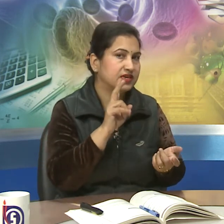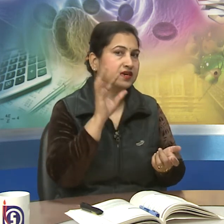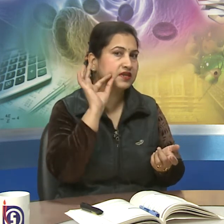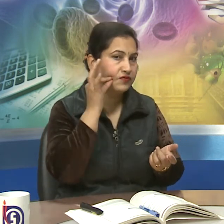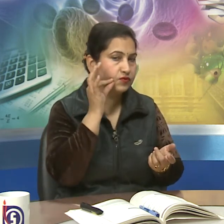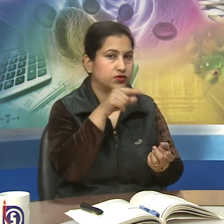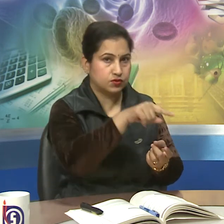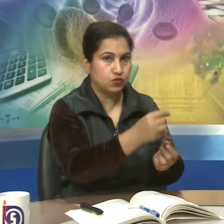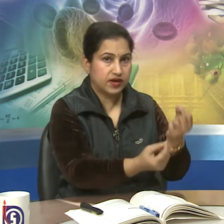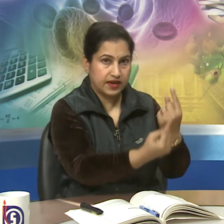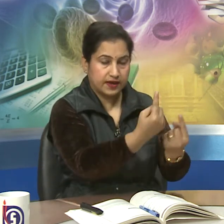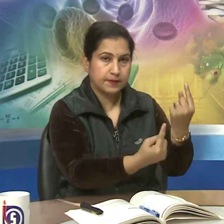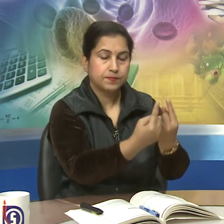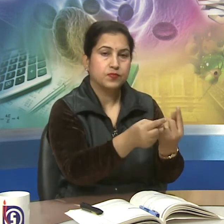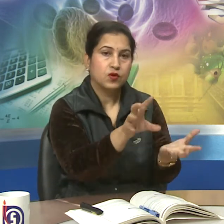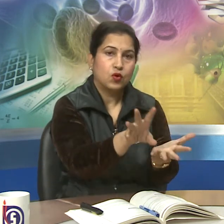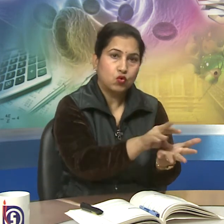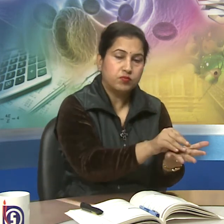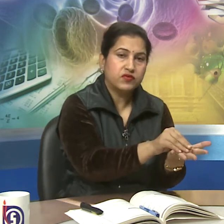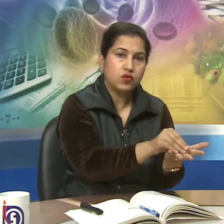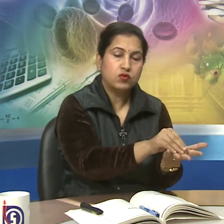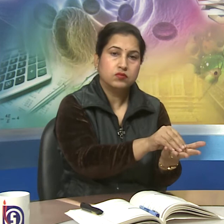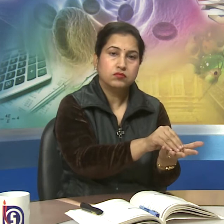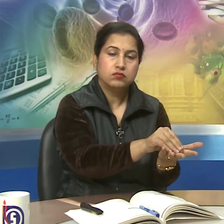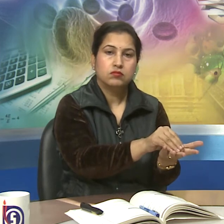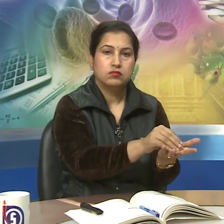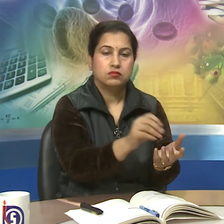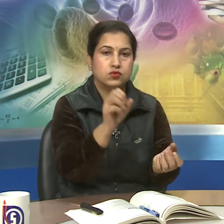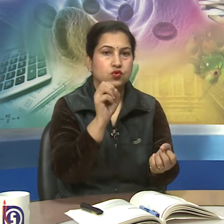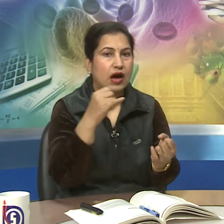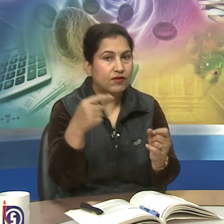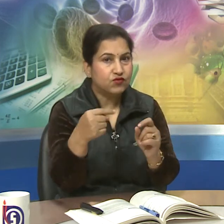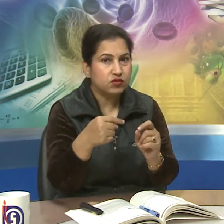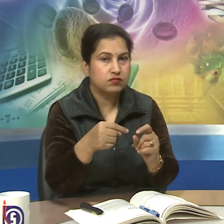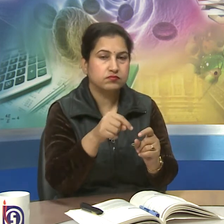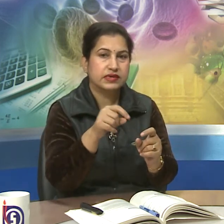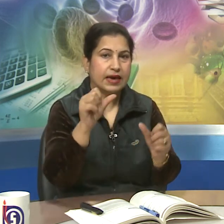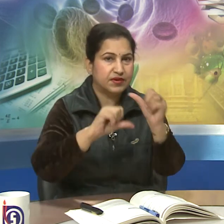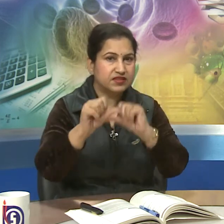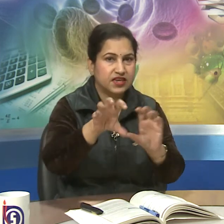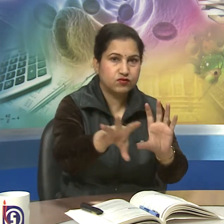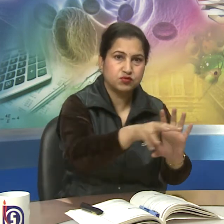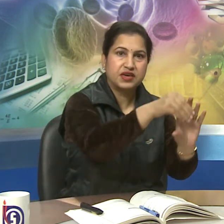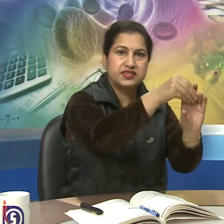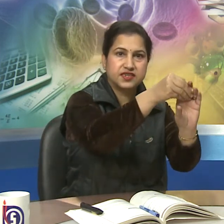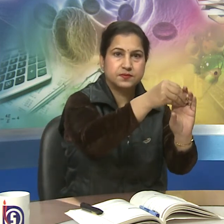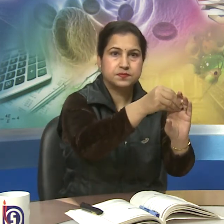यह फ्रूट्स उग रहे हैं उनमें वह हैं जो हम फुल केमिकल्स है वश में आ जाए